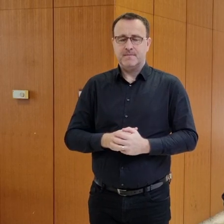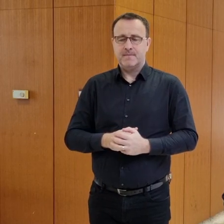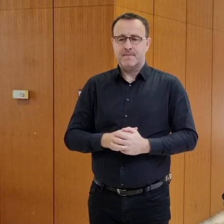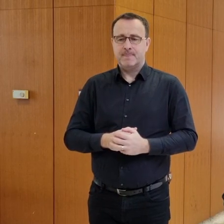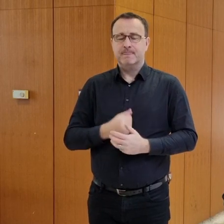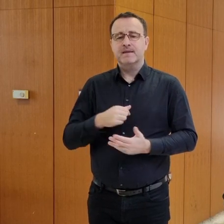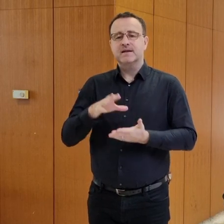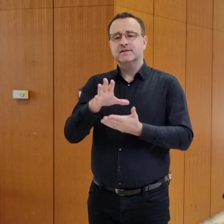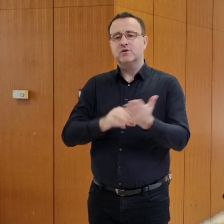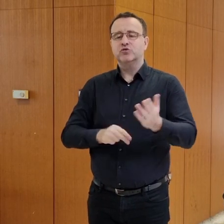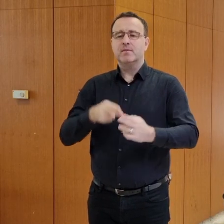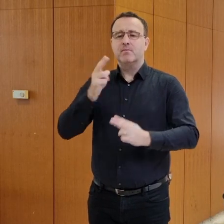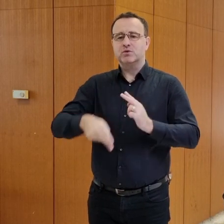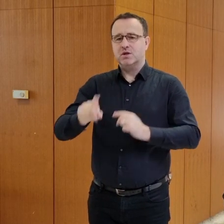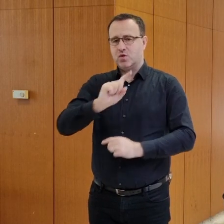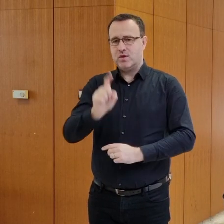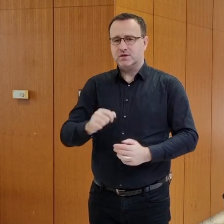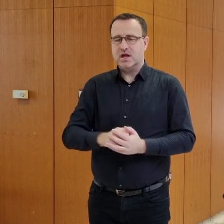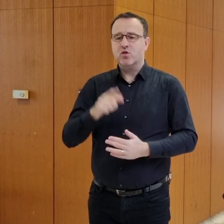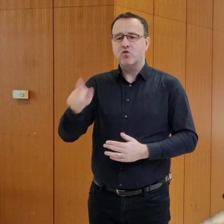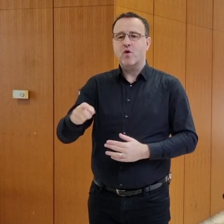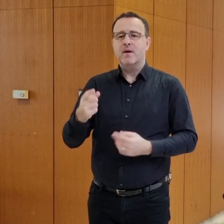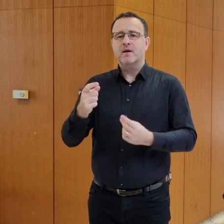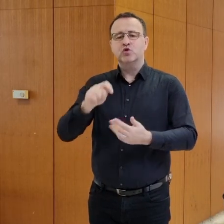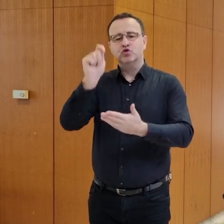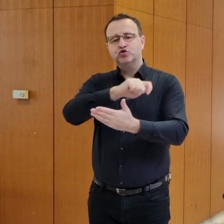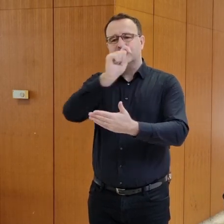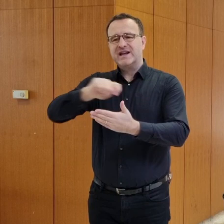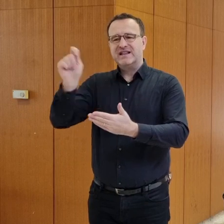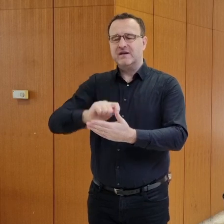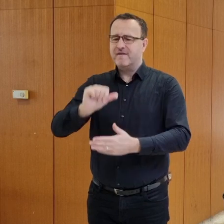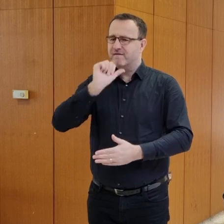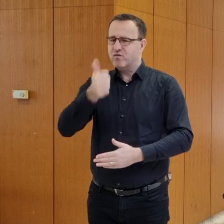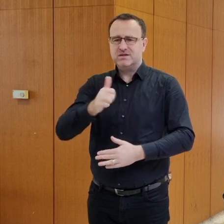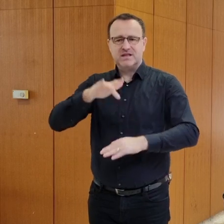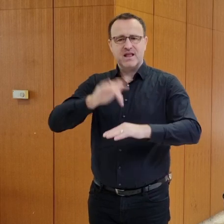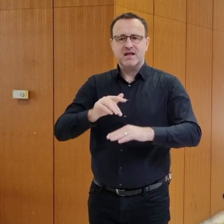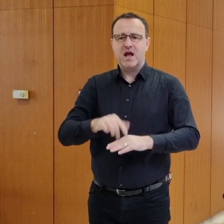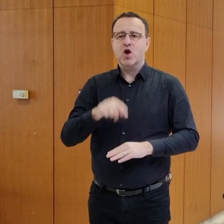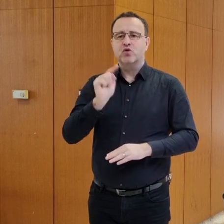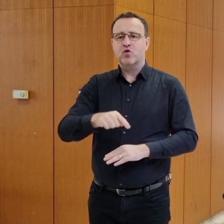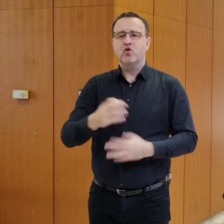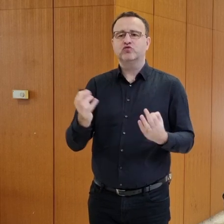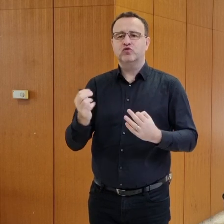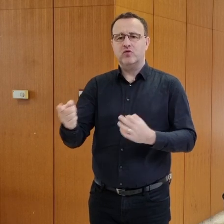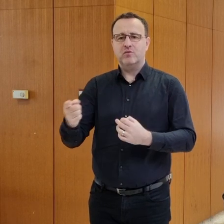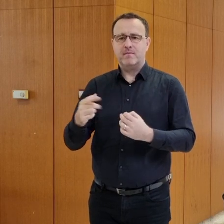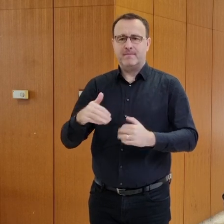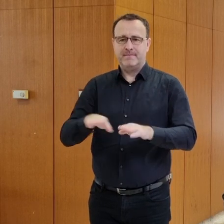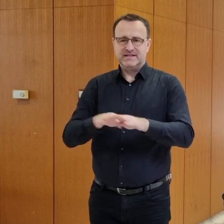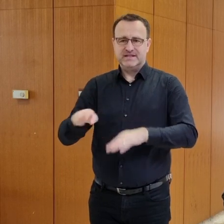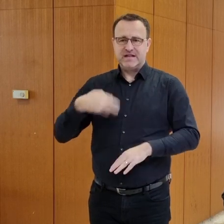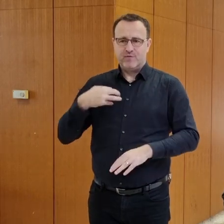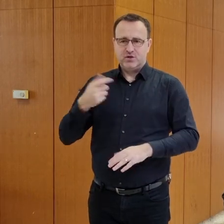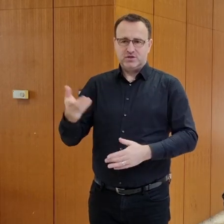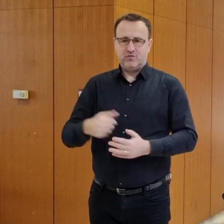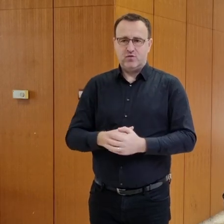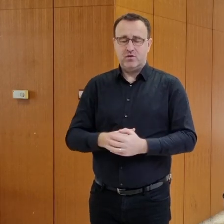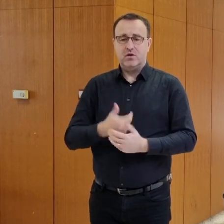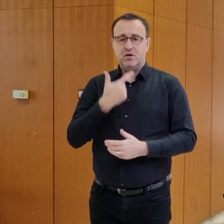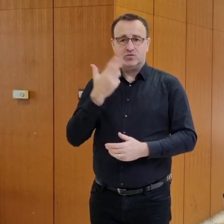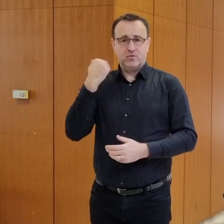Dobre, začnem to poslednou otázkou, takže toto škrtanie sa vôbec netýka teraz toho, čo sa deje na rezorte zdravotníctva momentálne. Ako